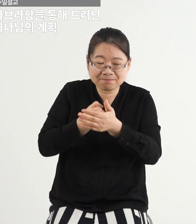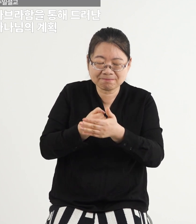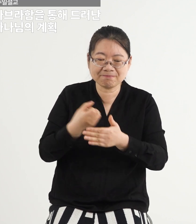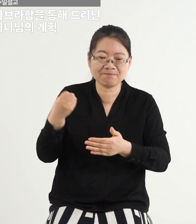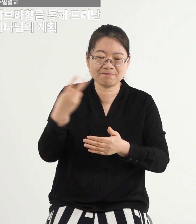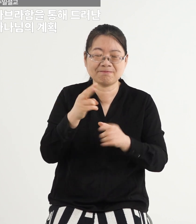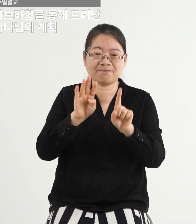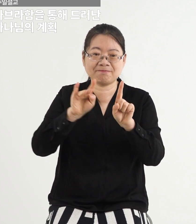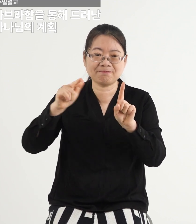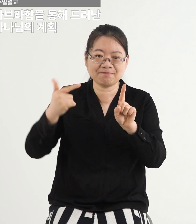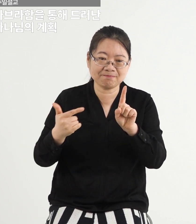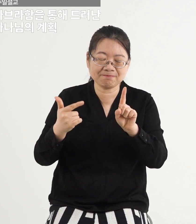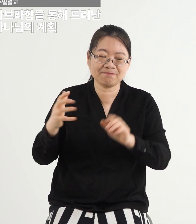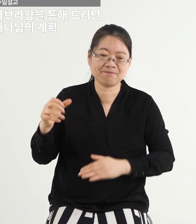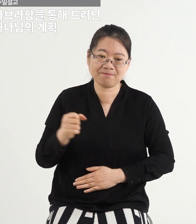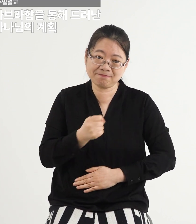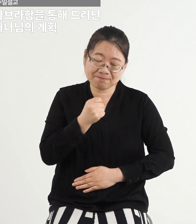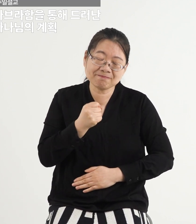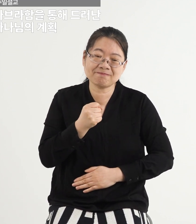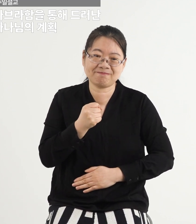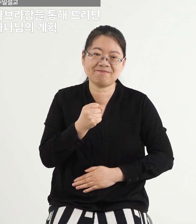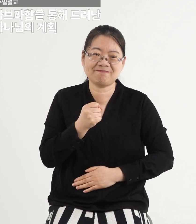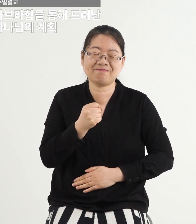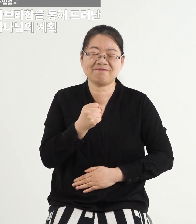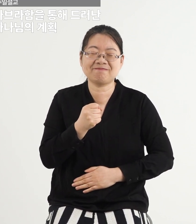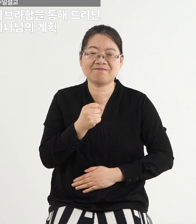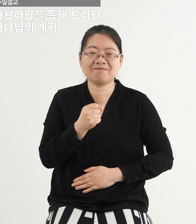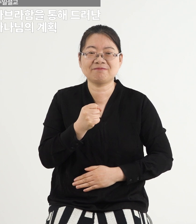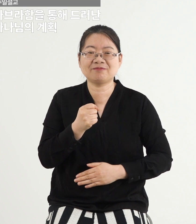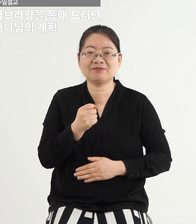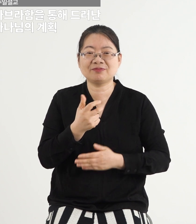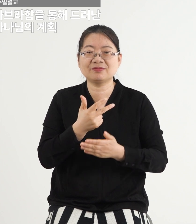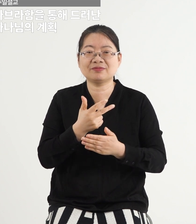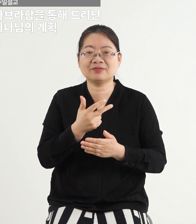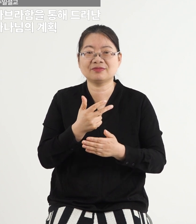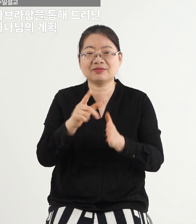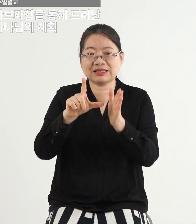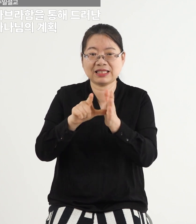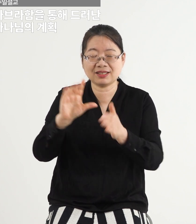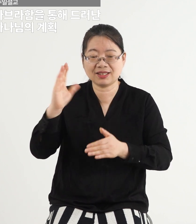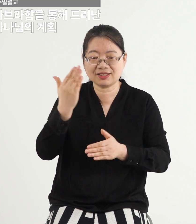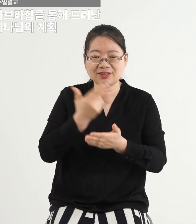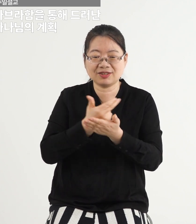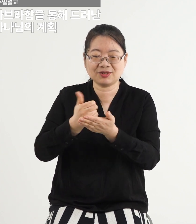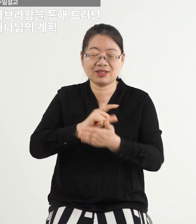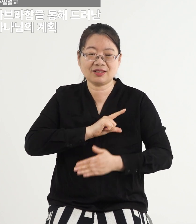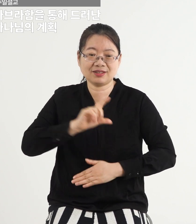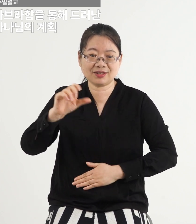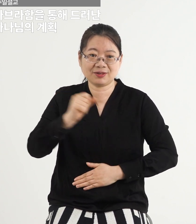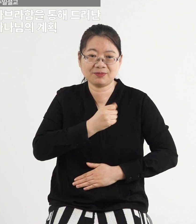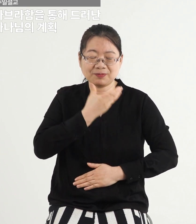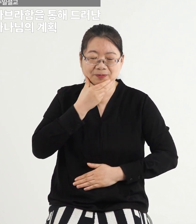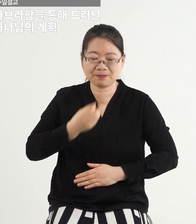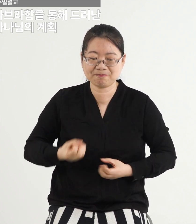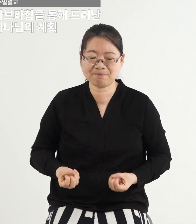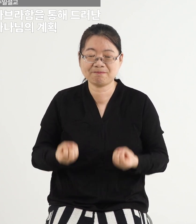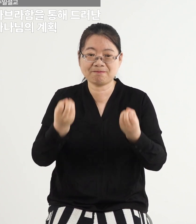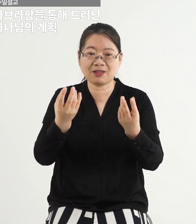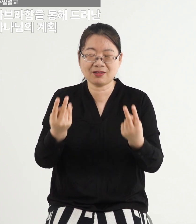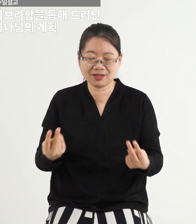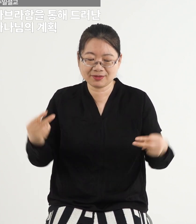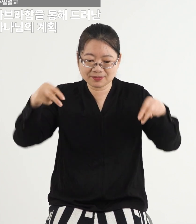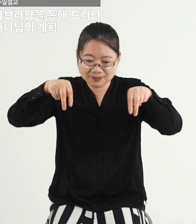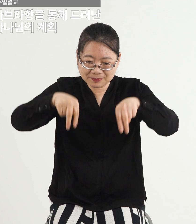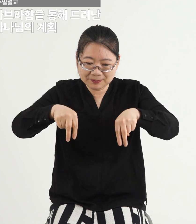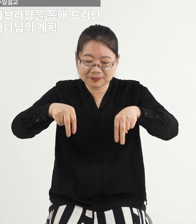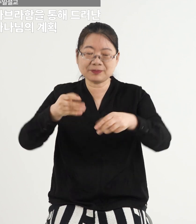다시 한번 일으키는 결단이 있기를 주의 이름으로 축원합니다. 일어나십시다.